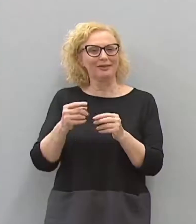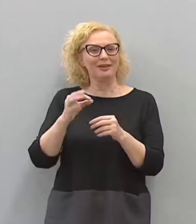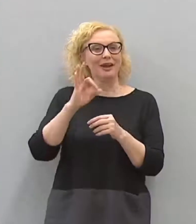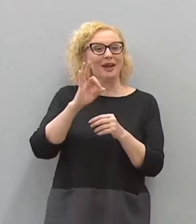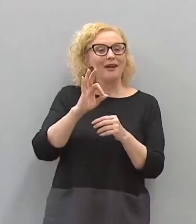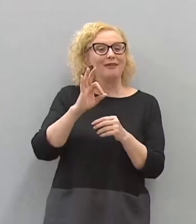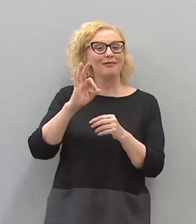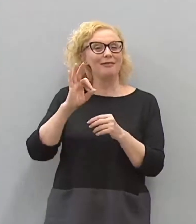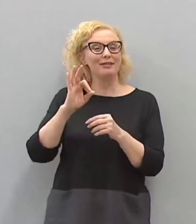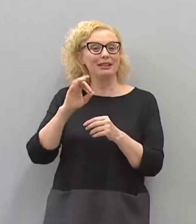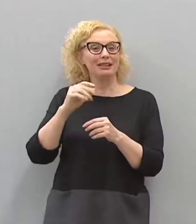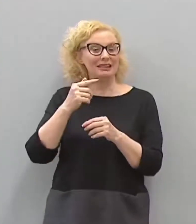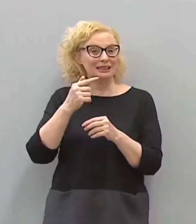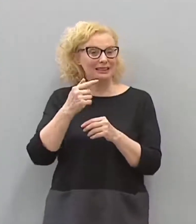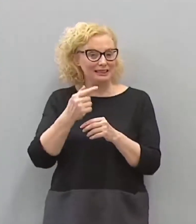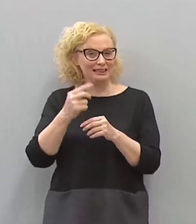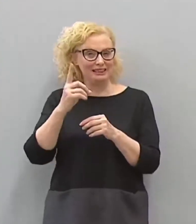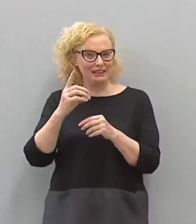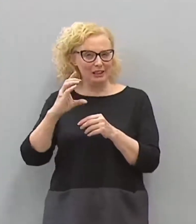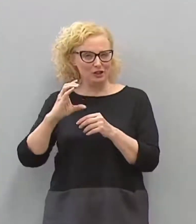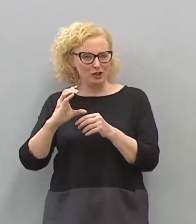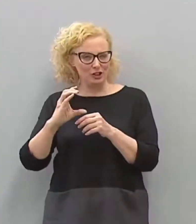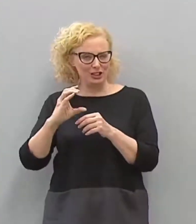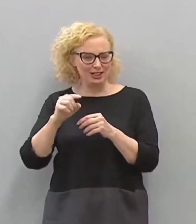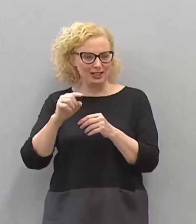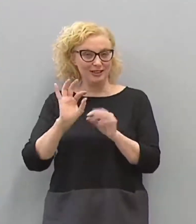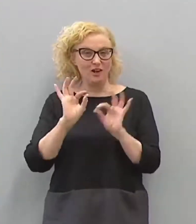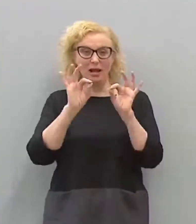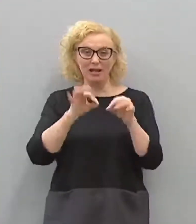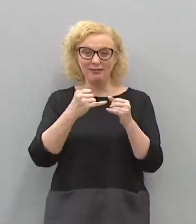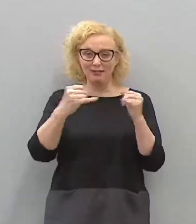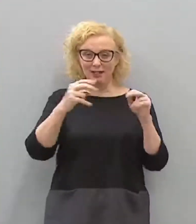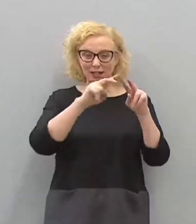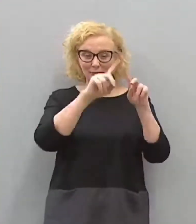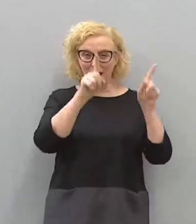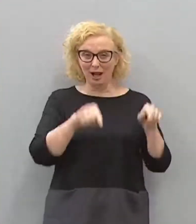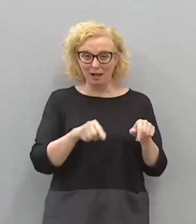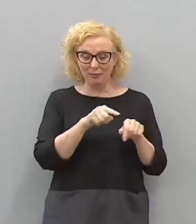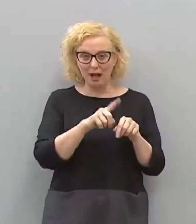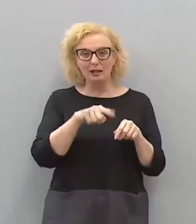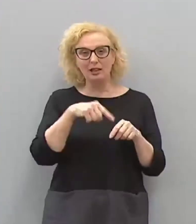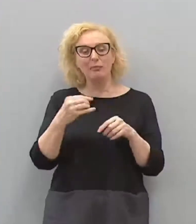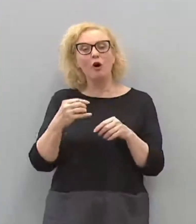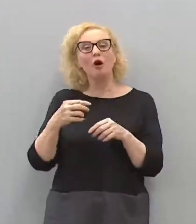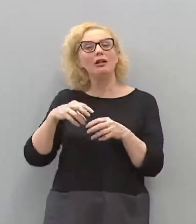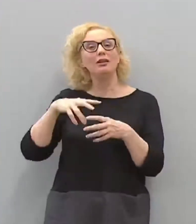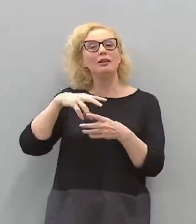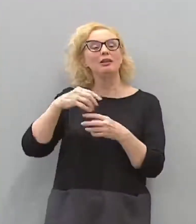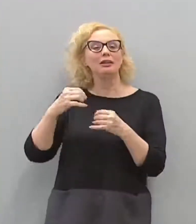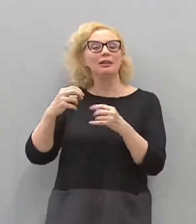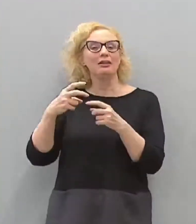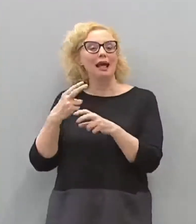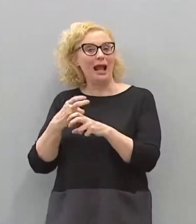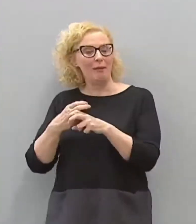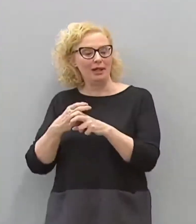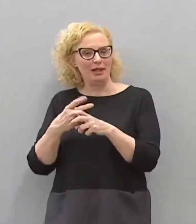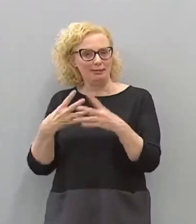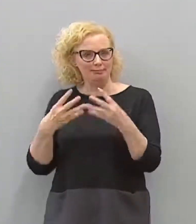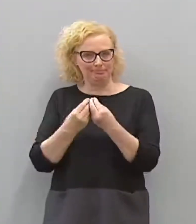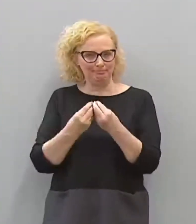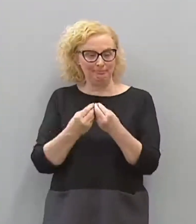quindi la fibra che arriva fino agli armadi quindi una soluzione misto fibra rane i numeri anche qui sono importanti perché